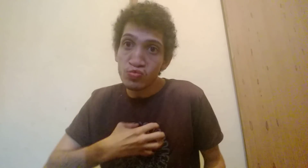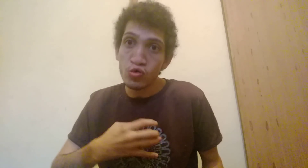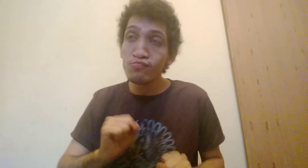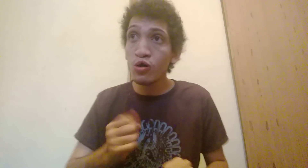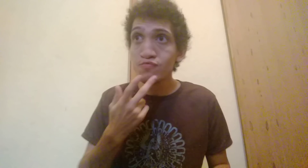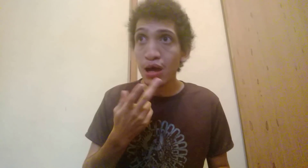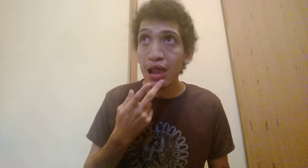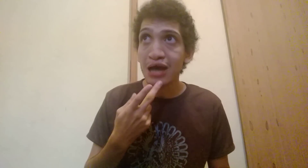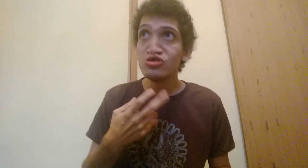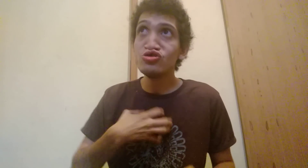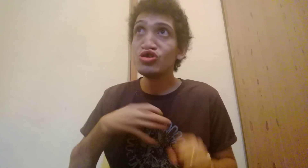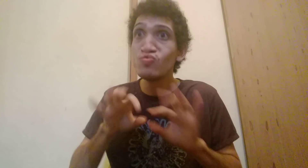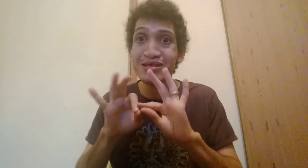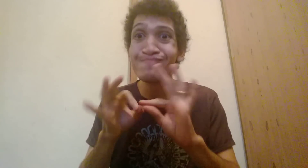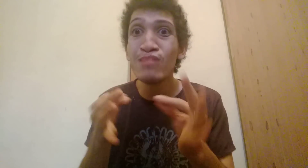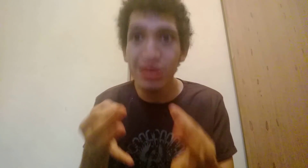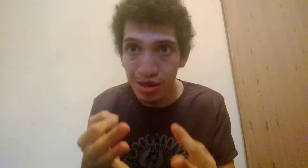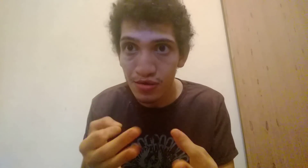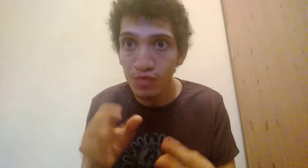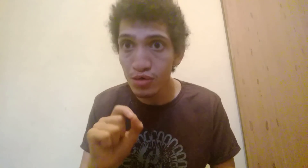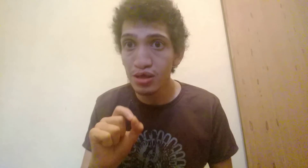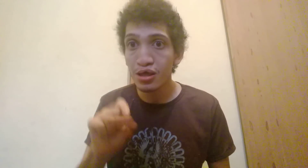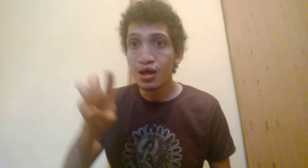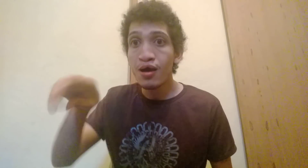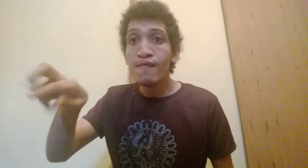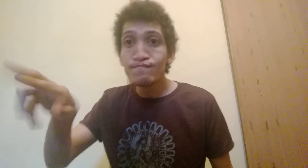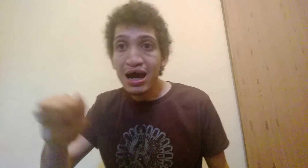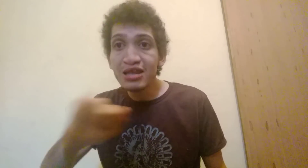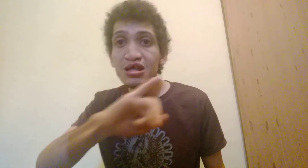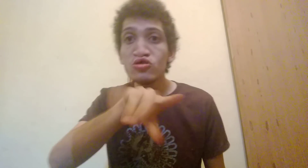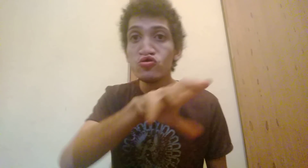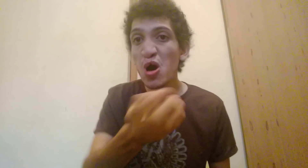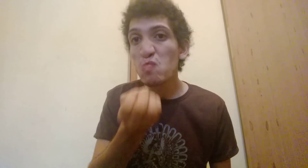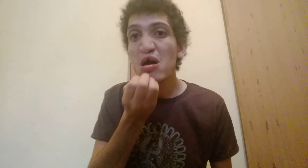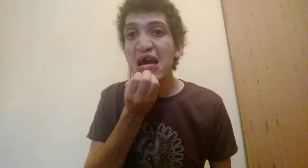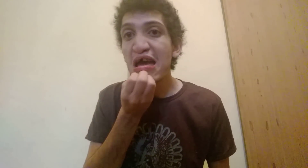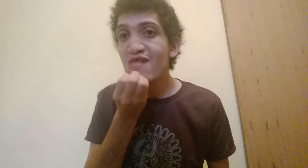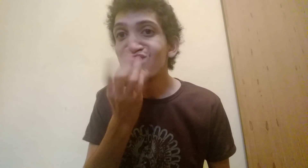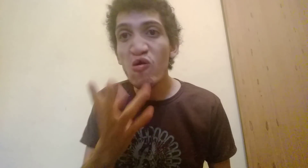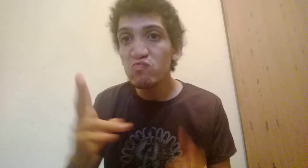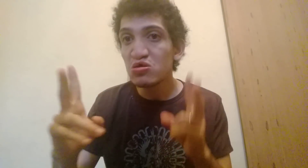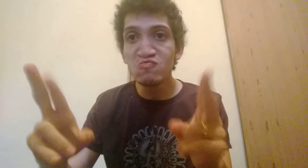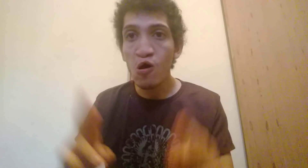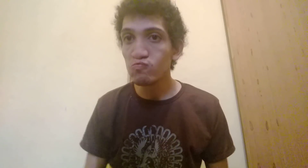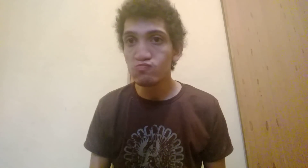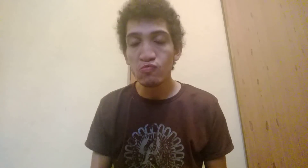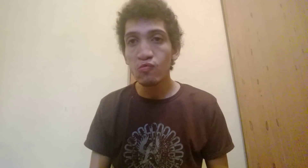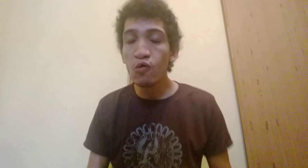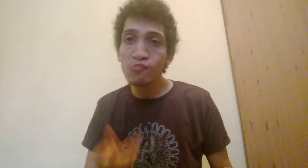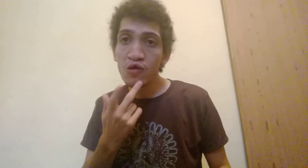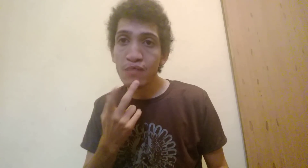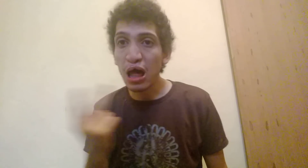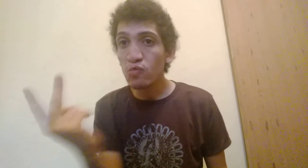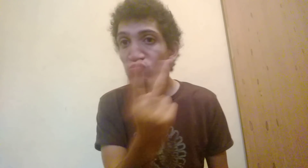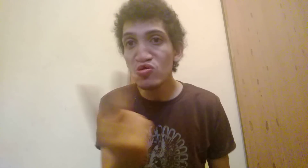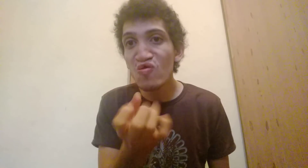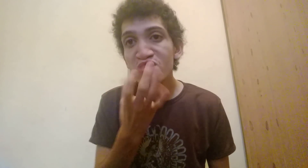eu posso falar de jeito simplista, porque Maria e João é bom e bom. Eu posso falar com os dois